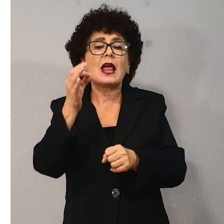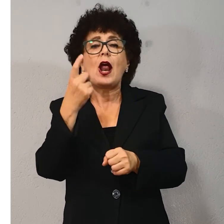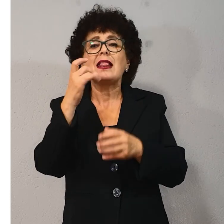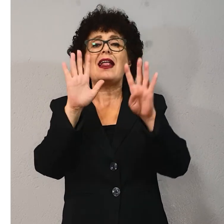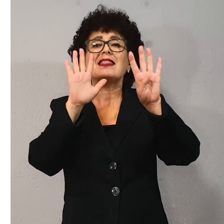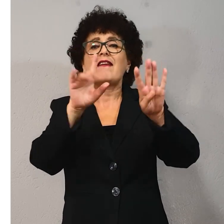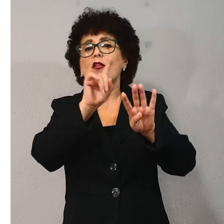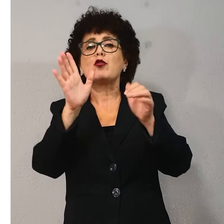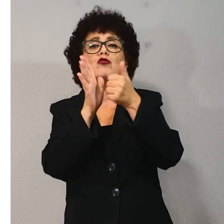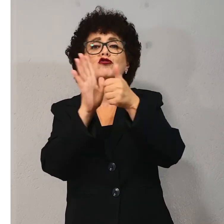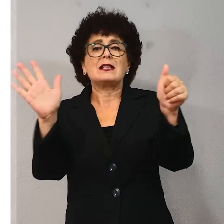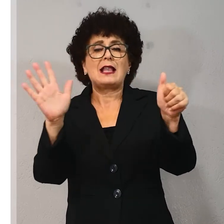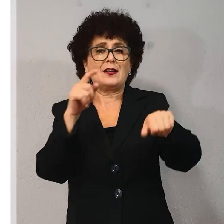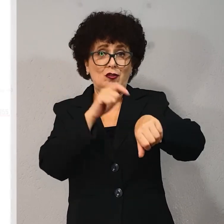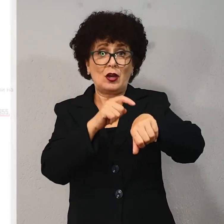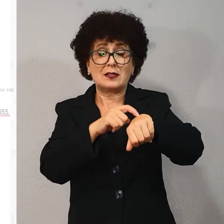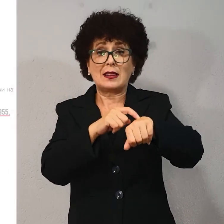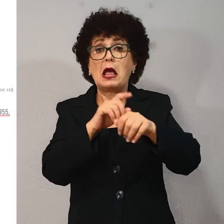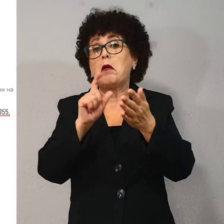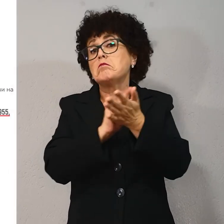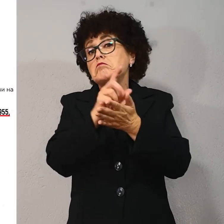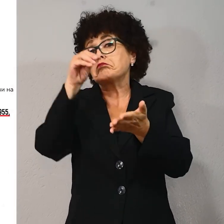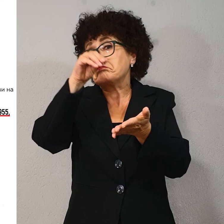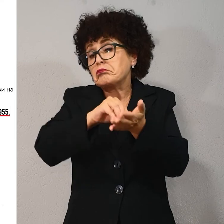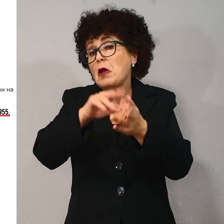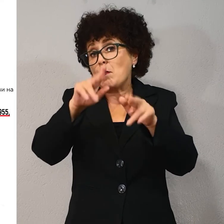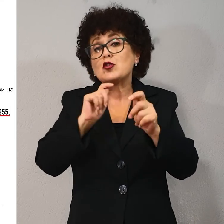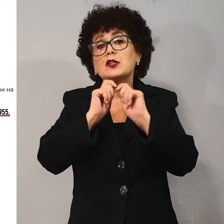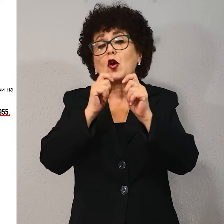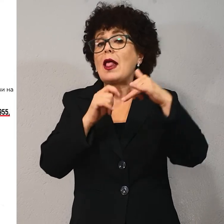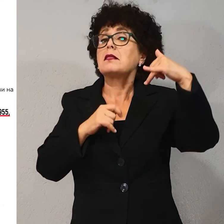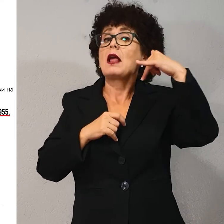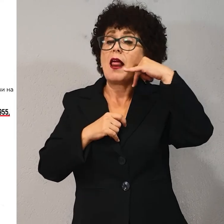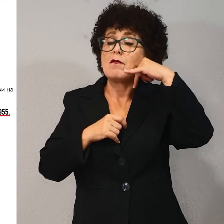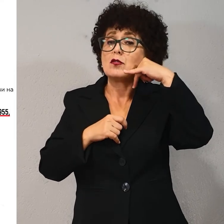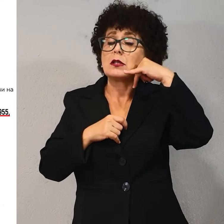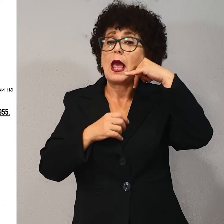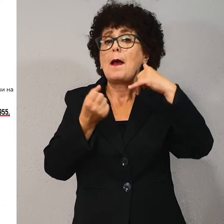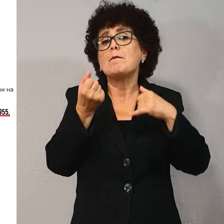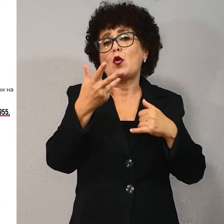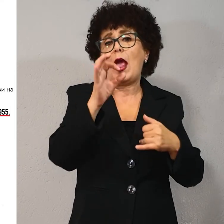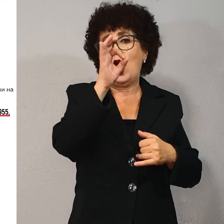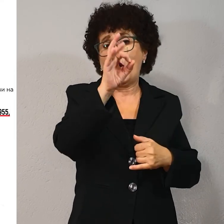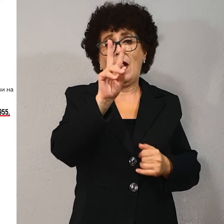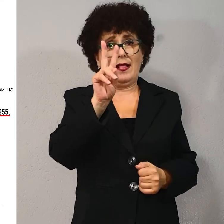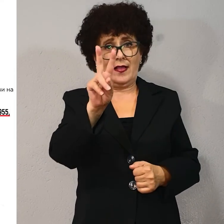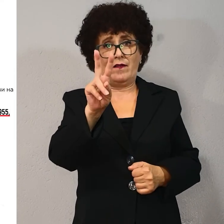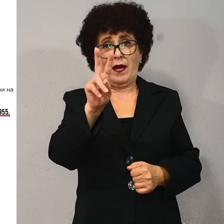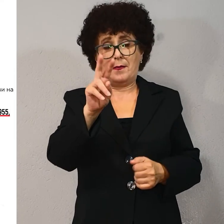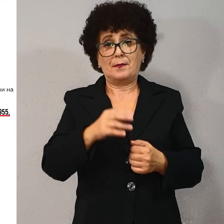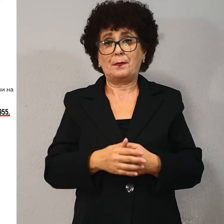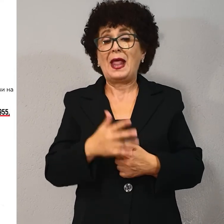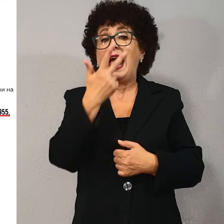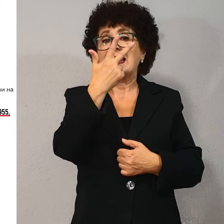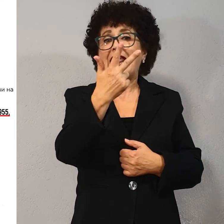до 16 часот. Термин може да се закаже и телефонски – на